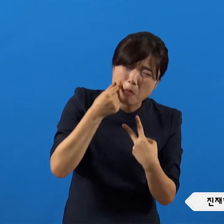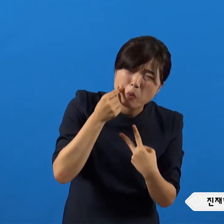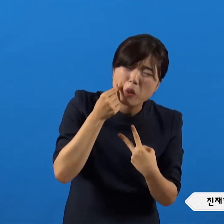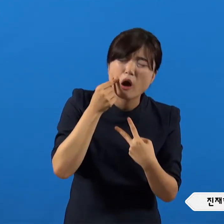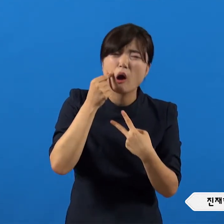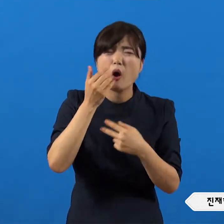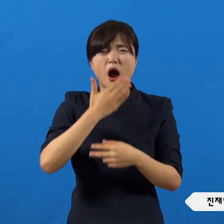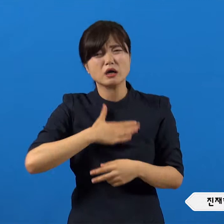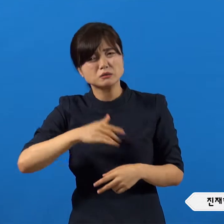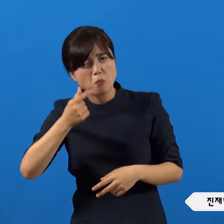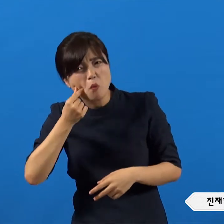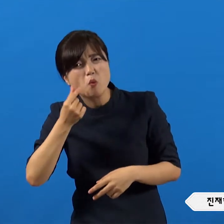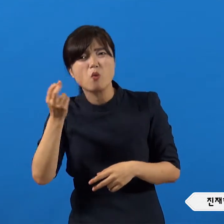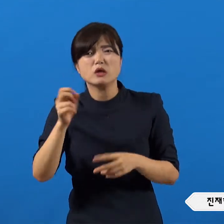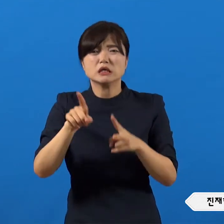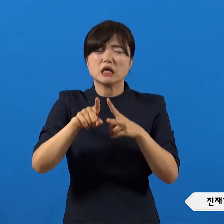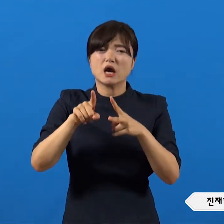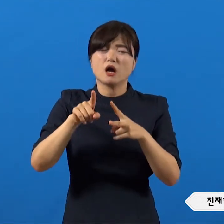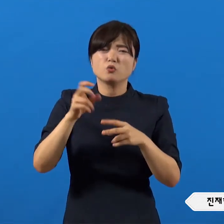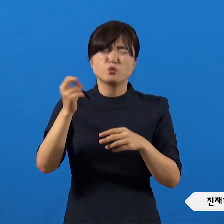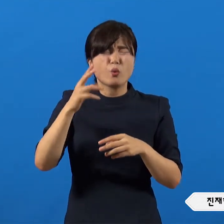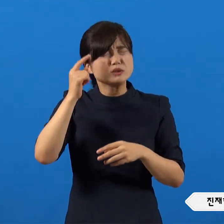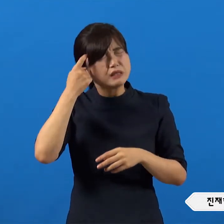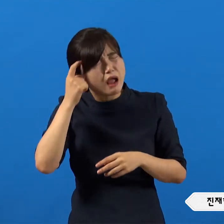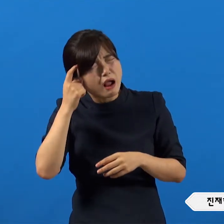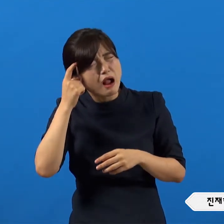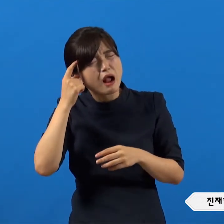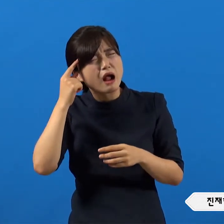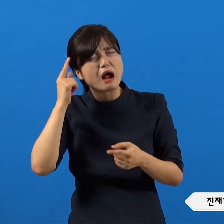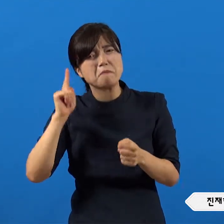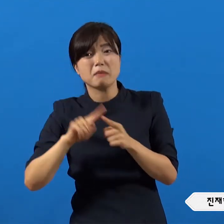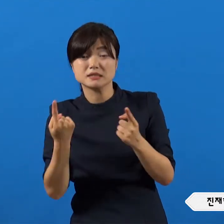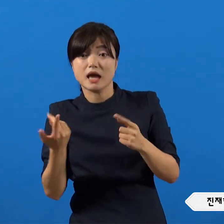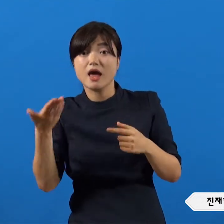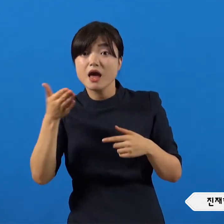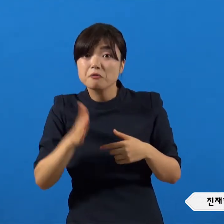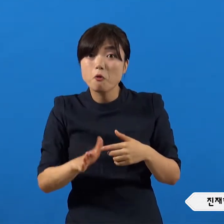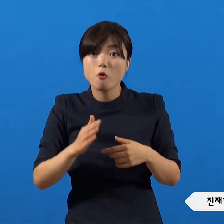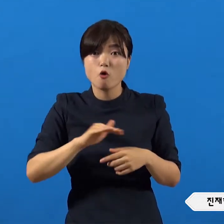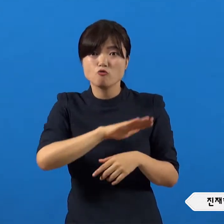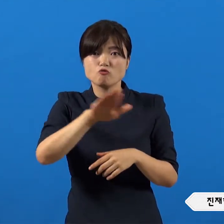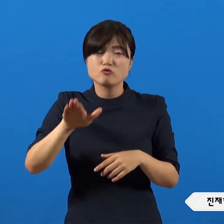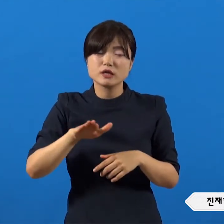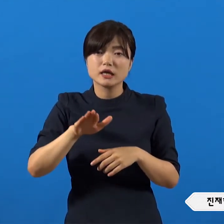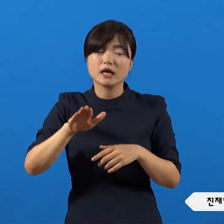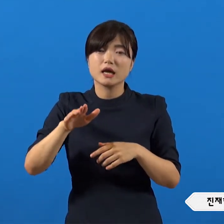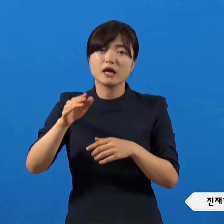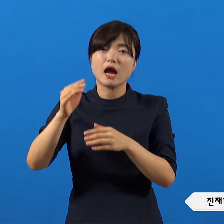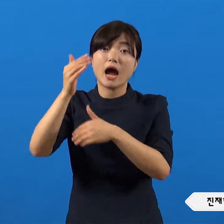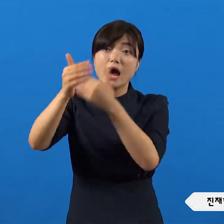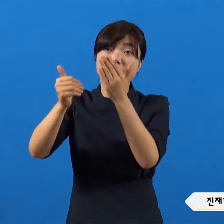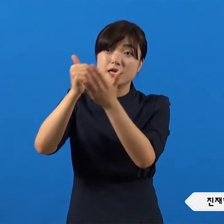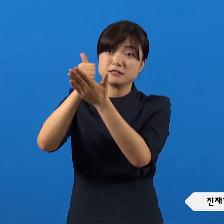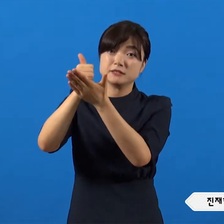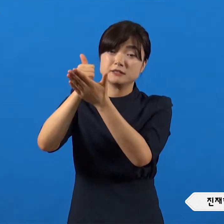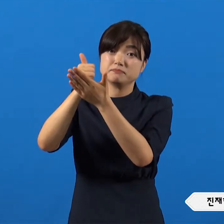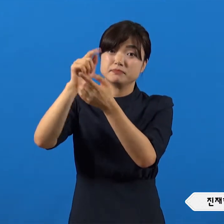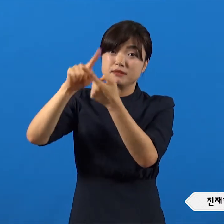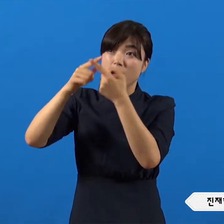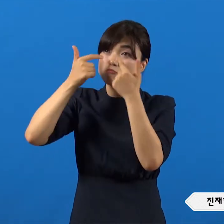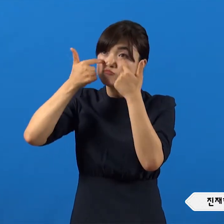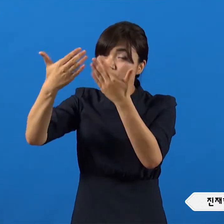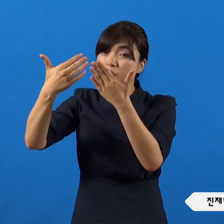다 이해하지 못하고 우리의 생각 밖의 일이라 할지라도 순종의 대상에 대한 믿음이